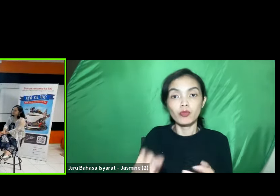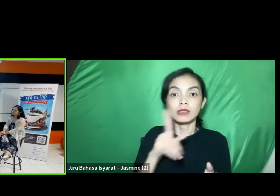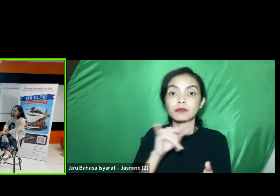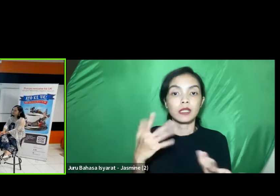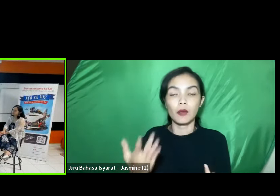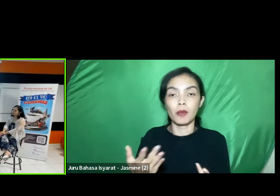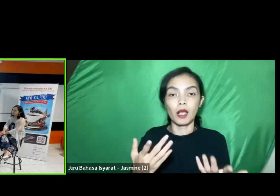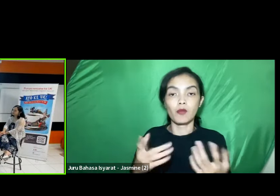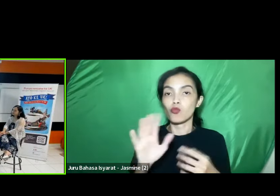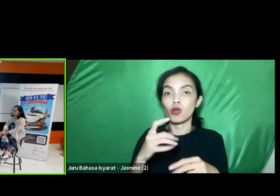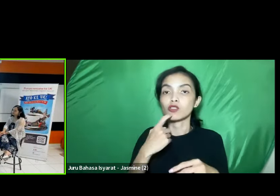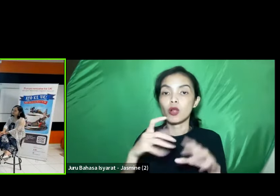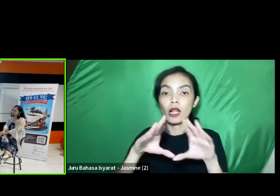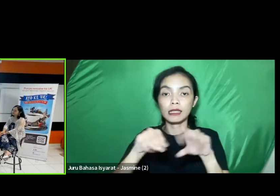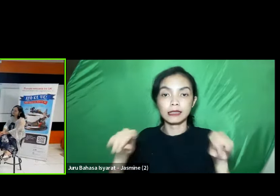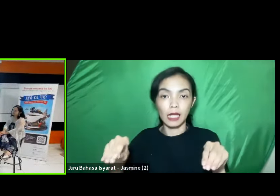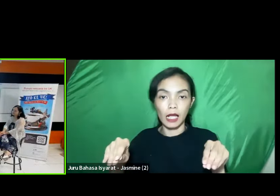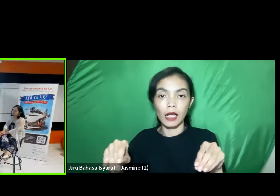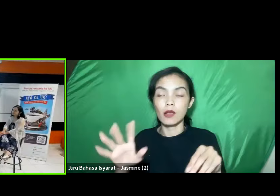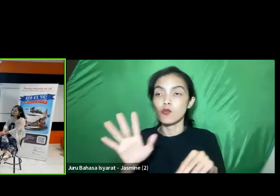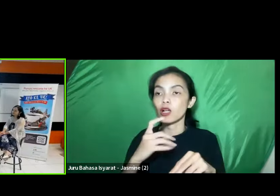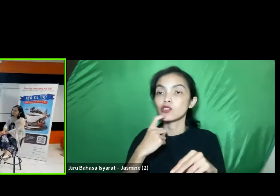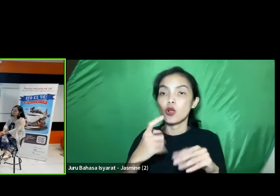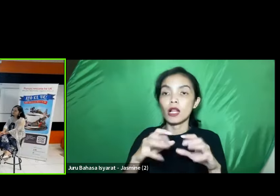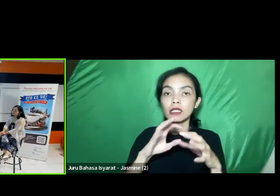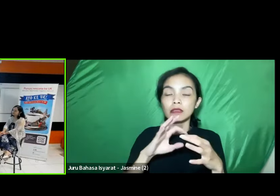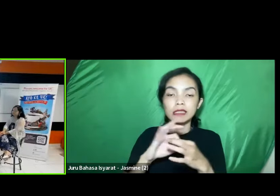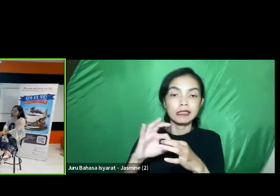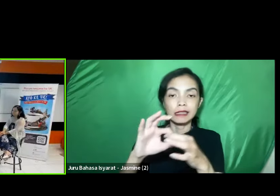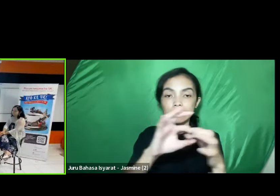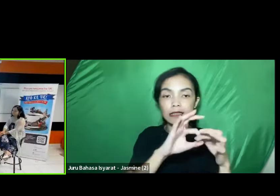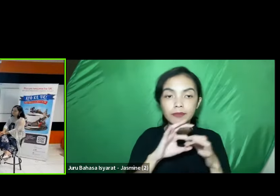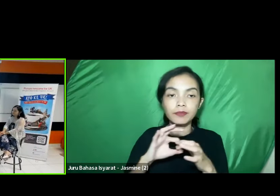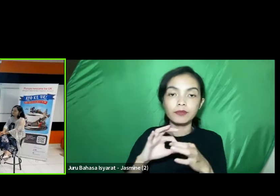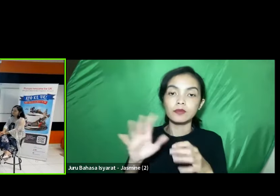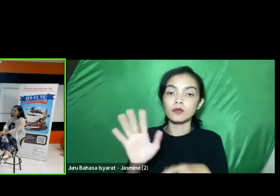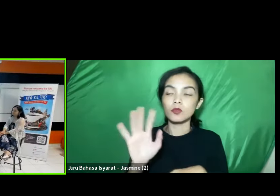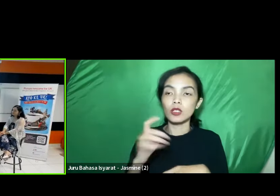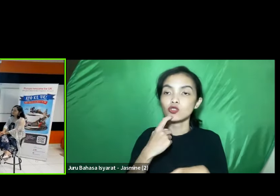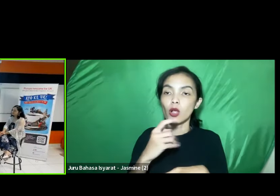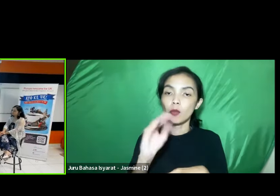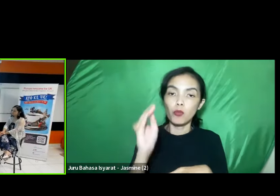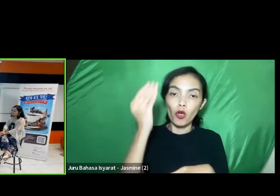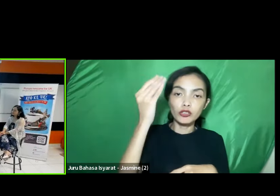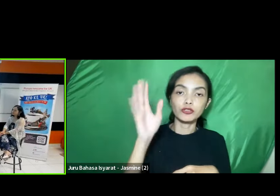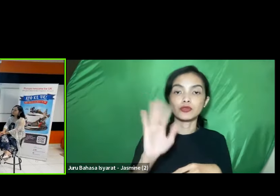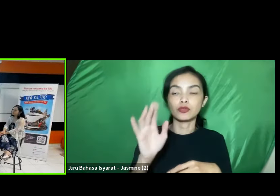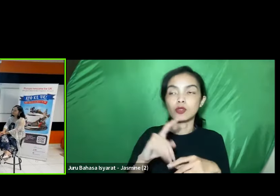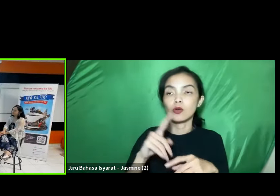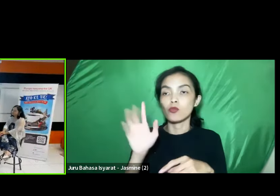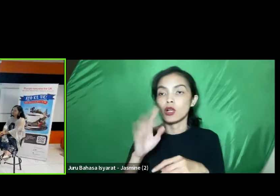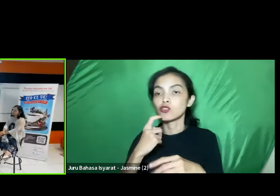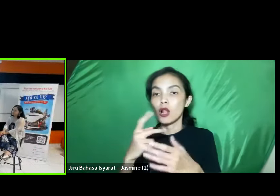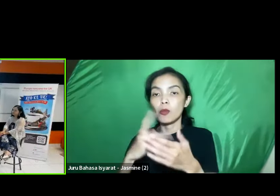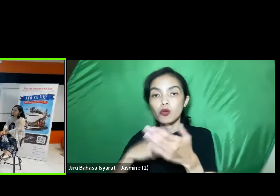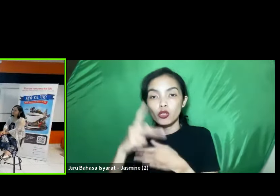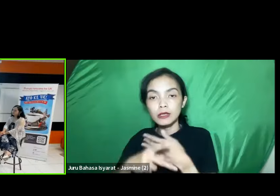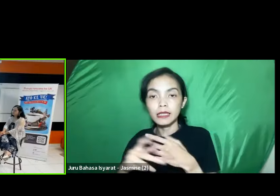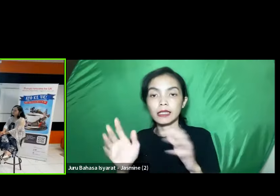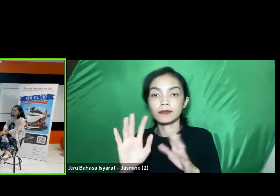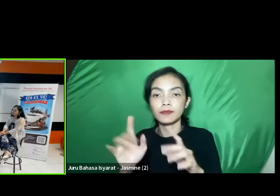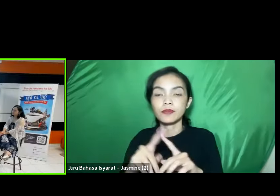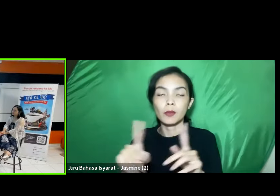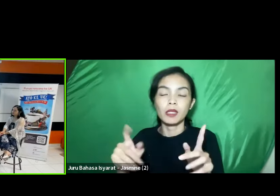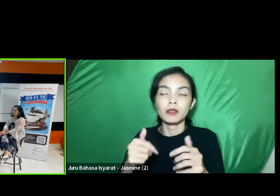tentang pekerjaan bukan tentang teamwk kalian bukan tentang tim kalian bukan tentang Bos kalian bukan tentang projectnya kalian itu